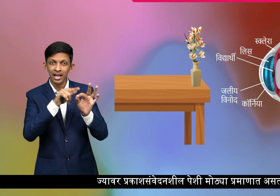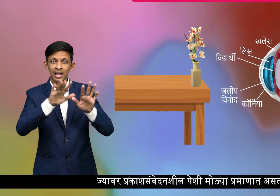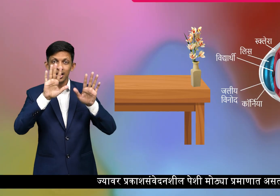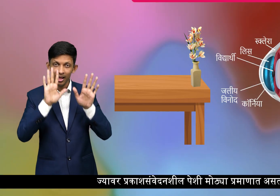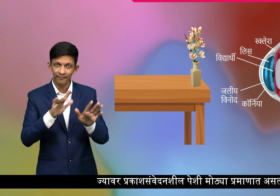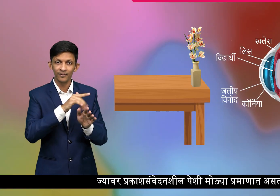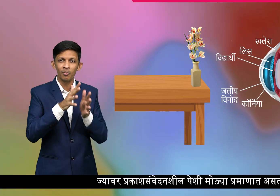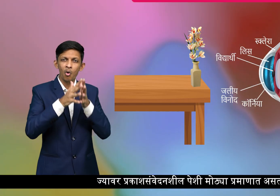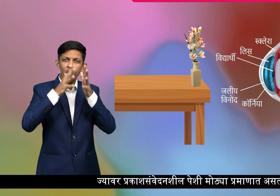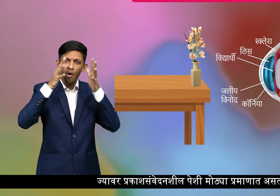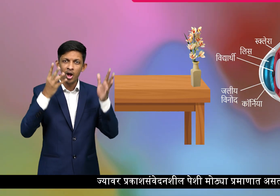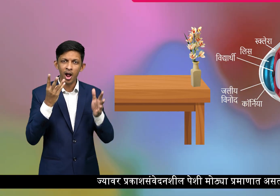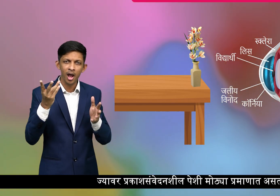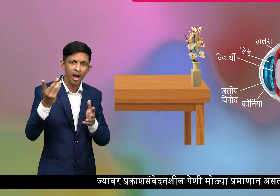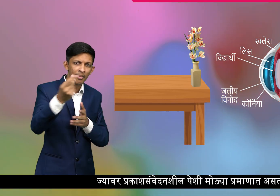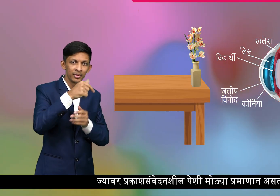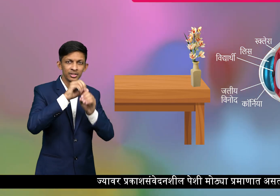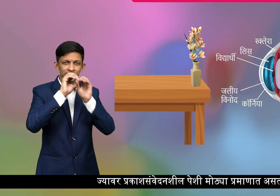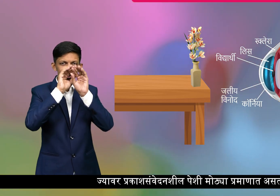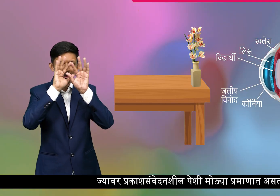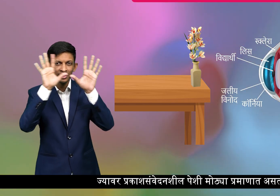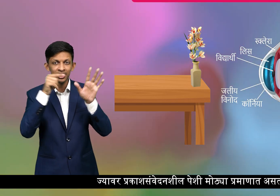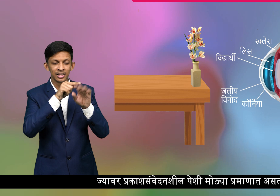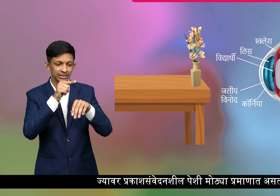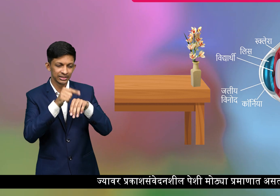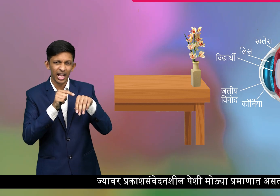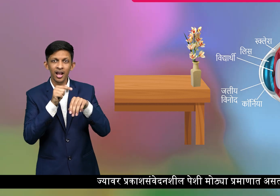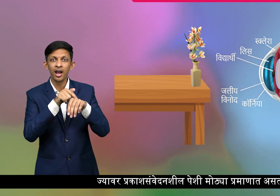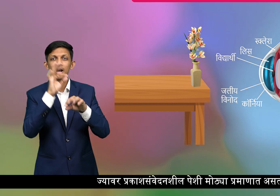ज्यावर प्रकाश संवेदनशील पेशी मोठ्या प्रमाणात असतात.